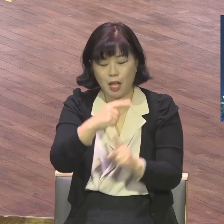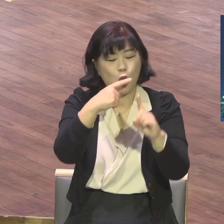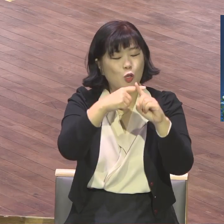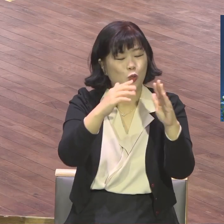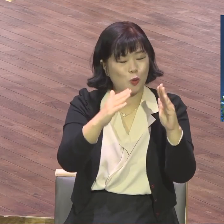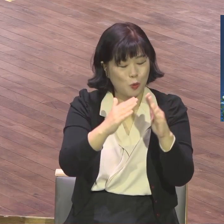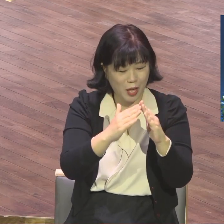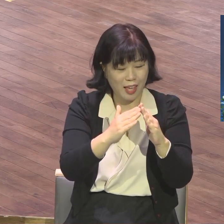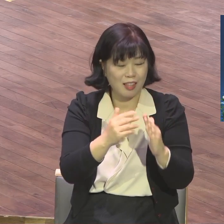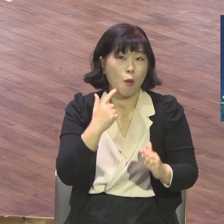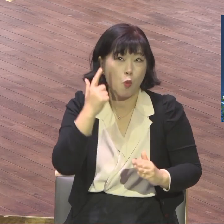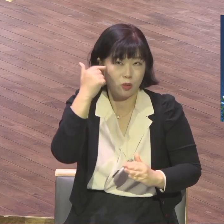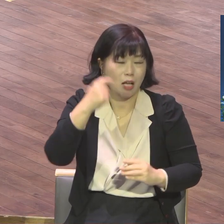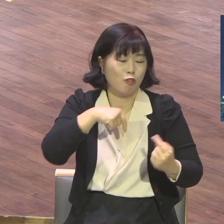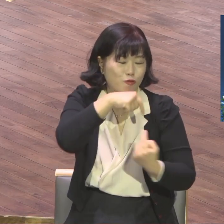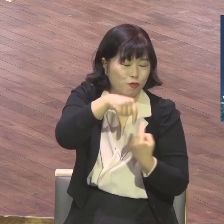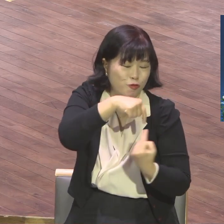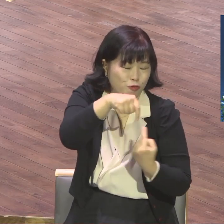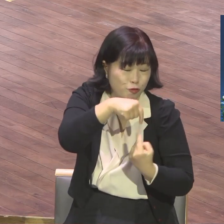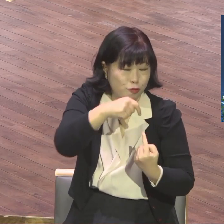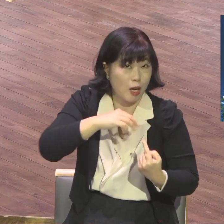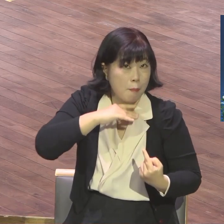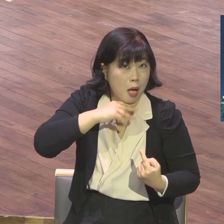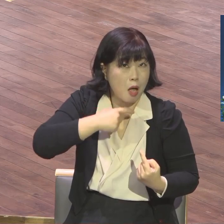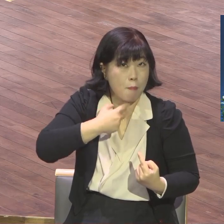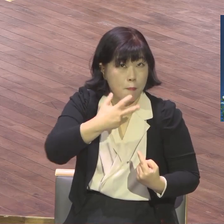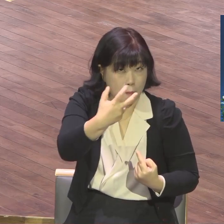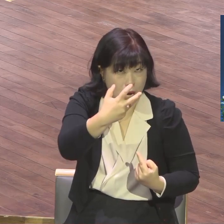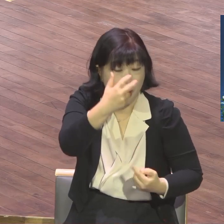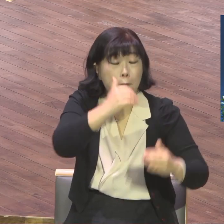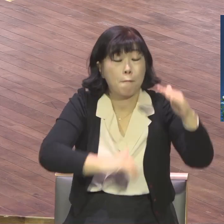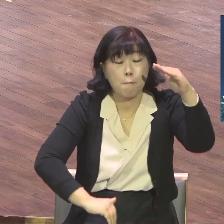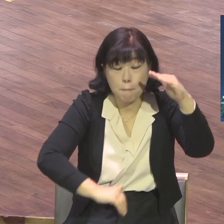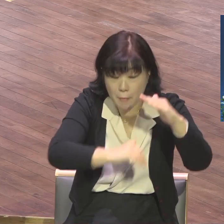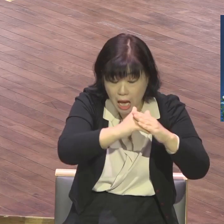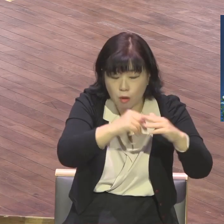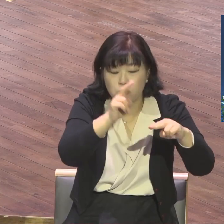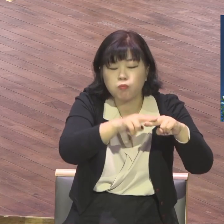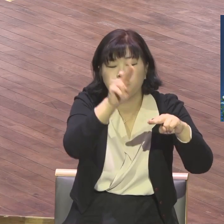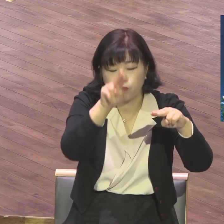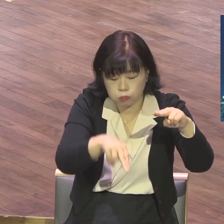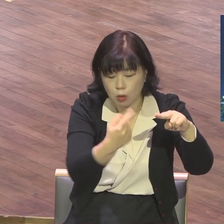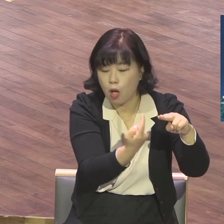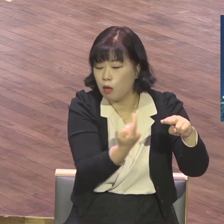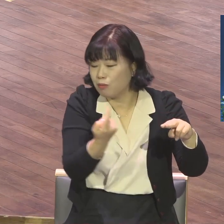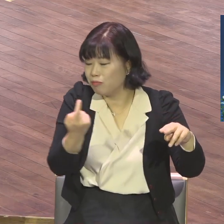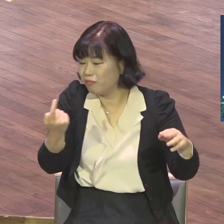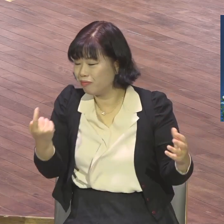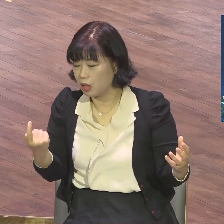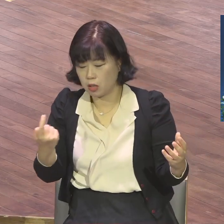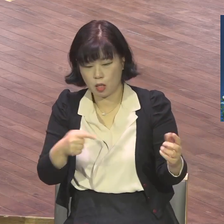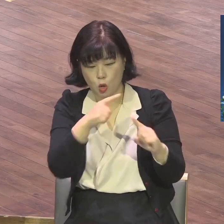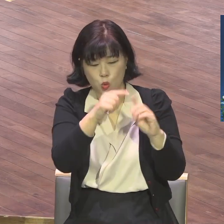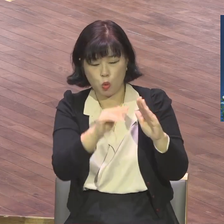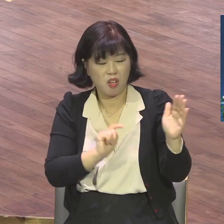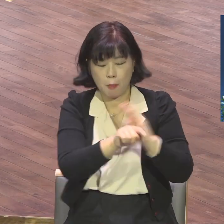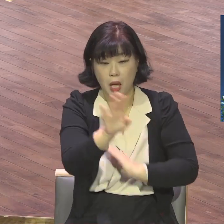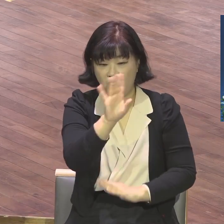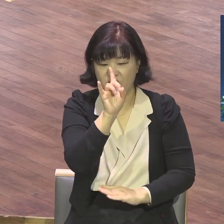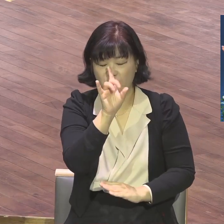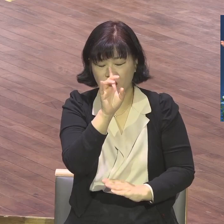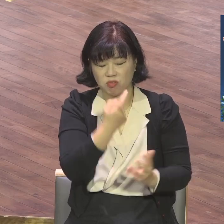복음이 있어요. 조금 제부 좀 인정받는 교회는 원로 목사님 모시고 있지만 대부분은